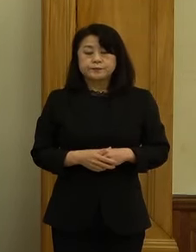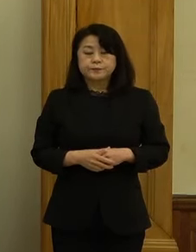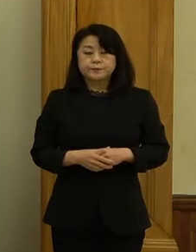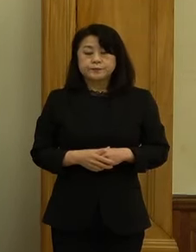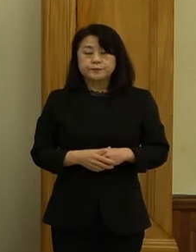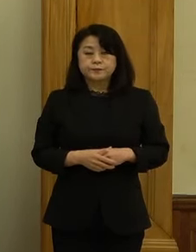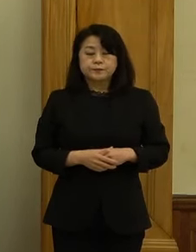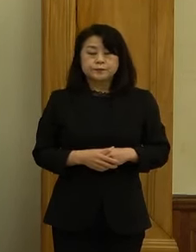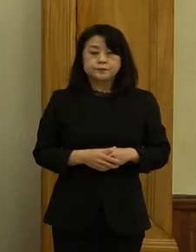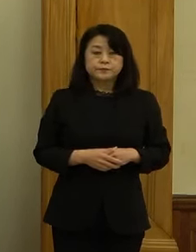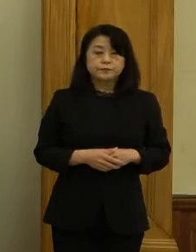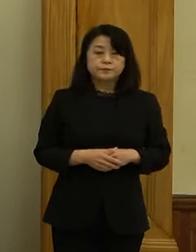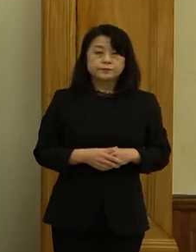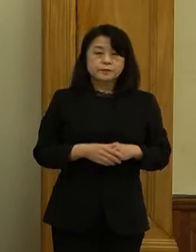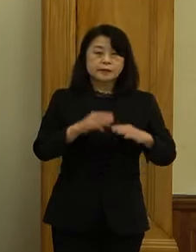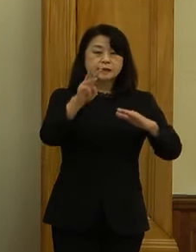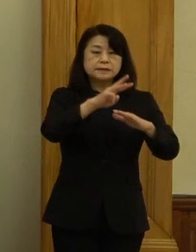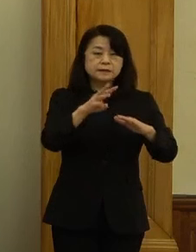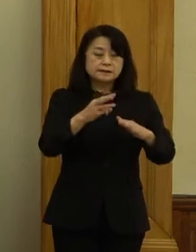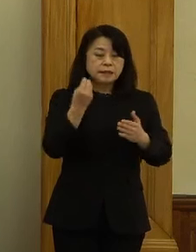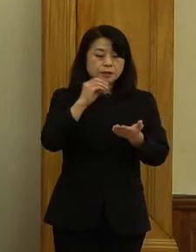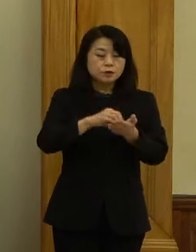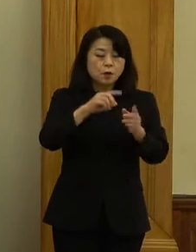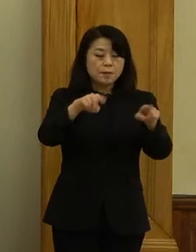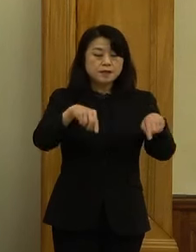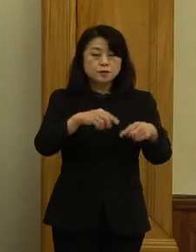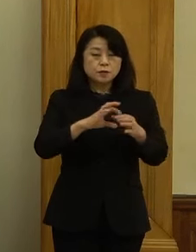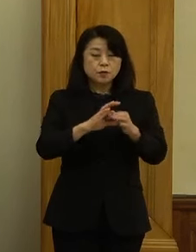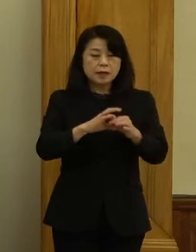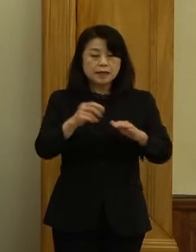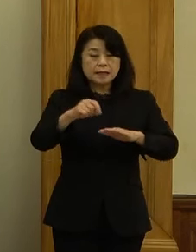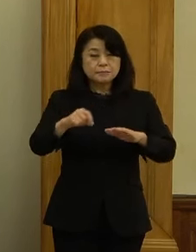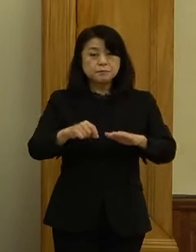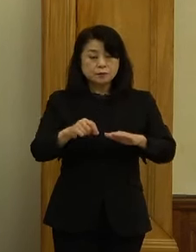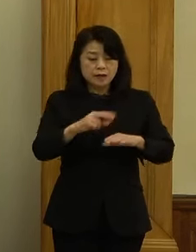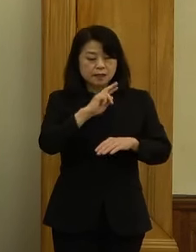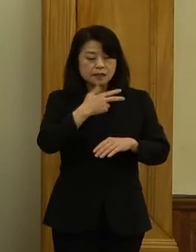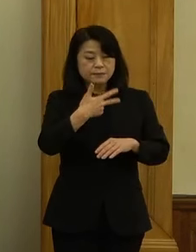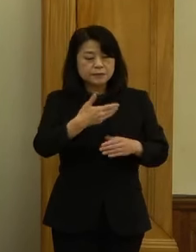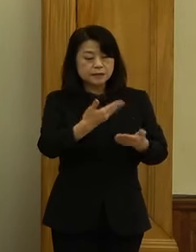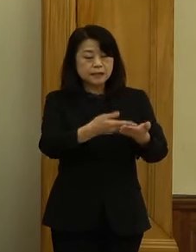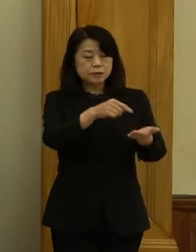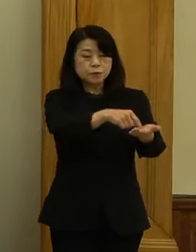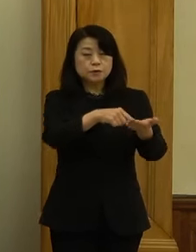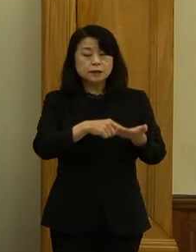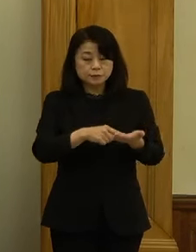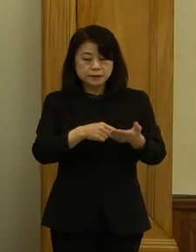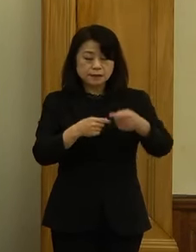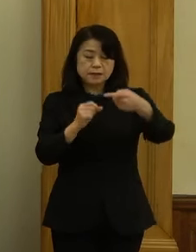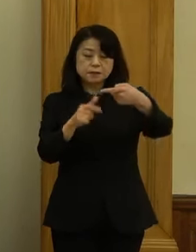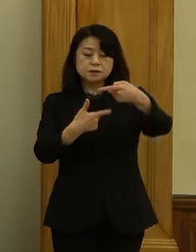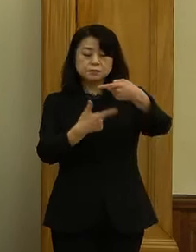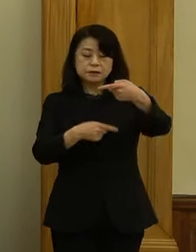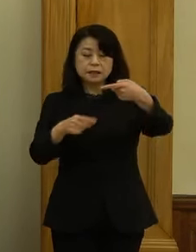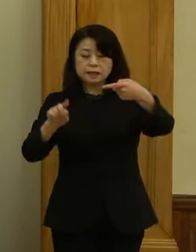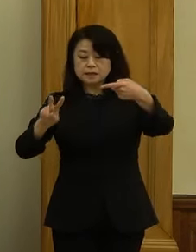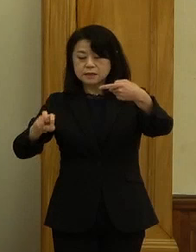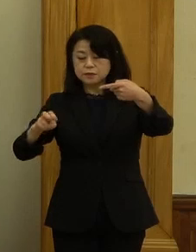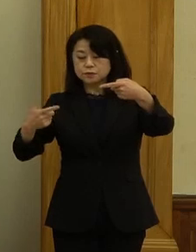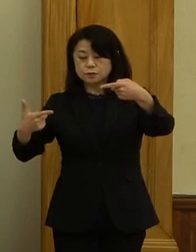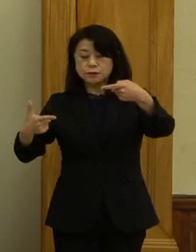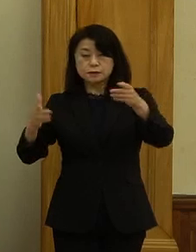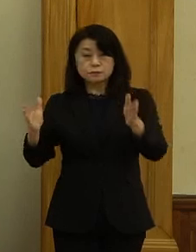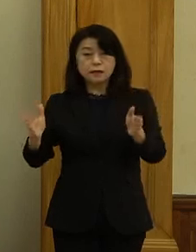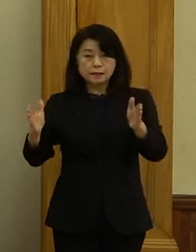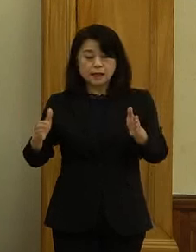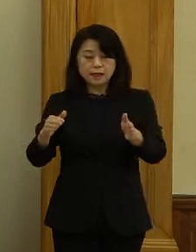ますまた理財証明書関係事務などでは日からの要請を受けまして1月から26日に